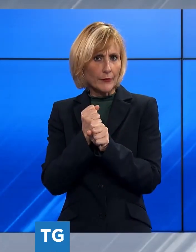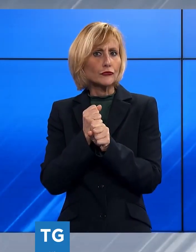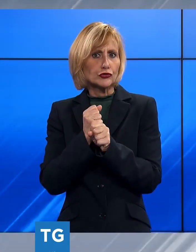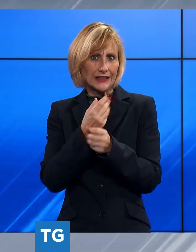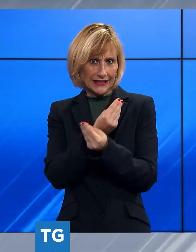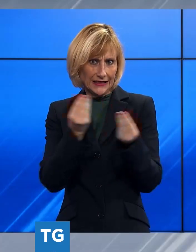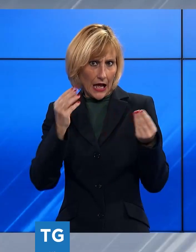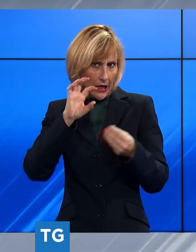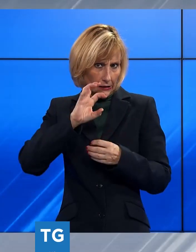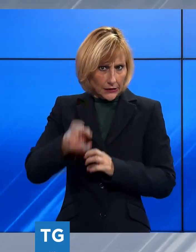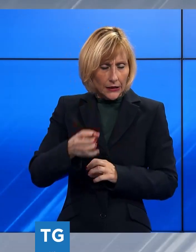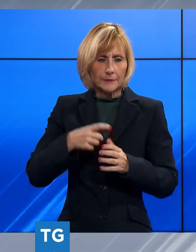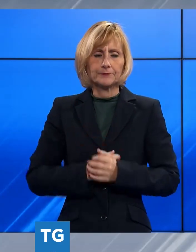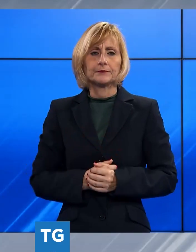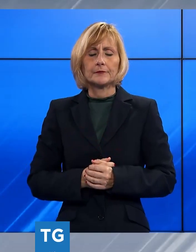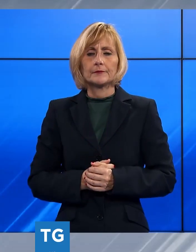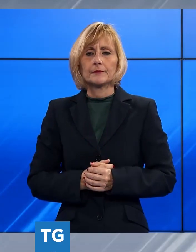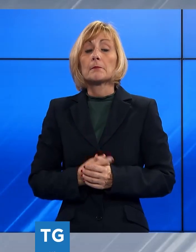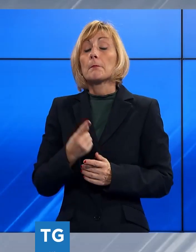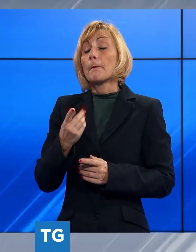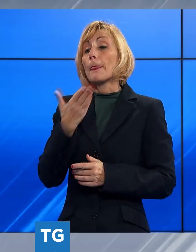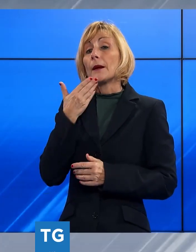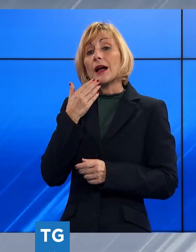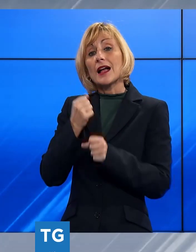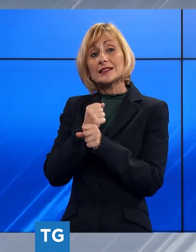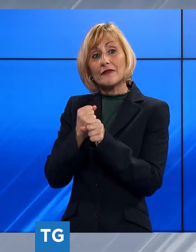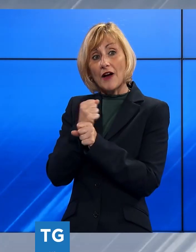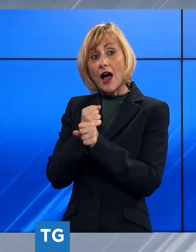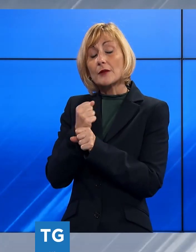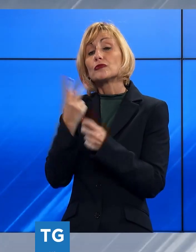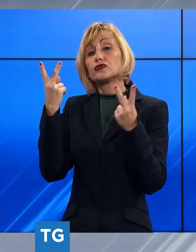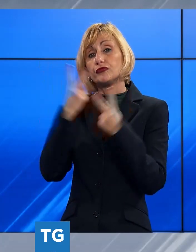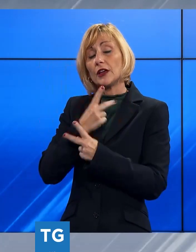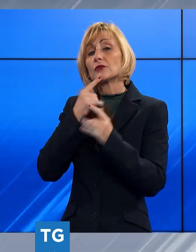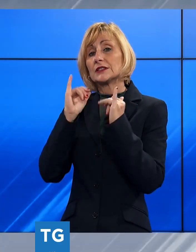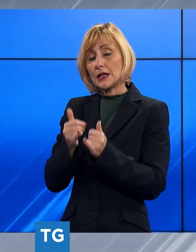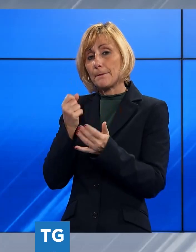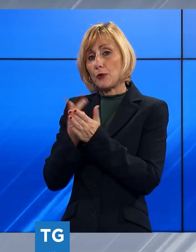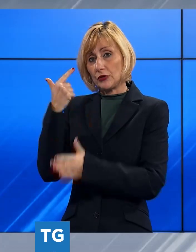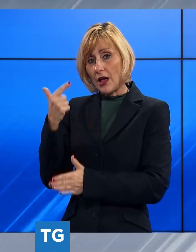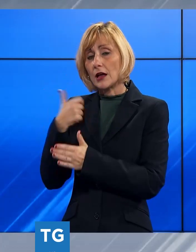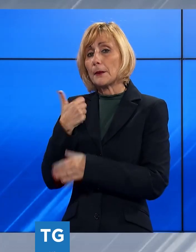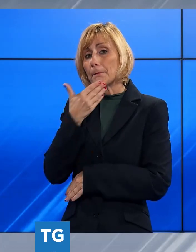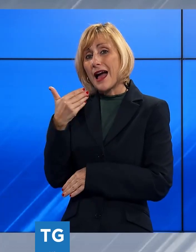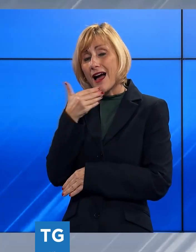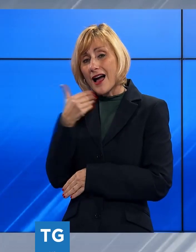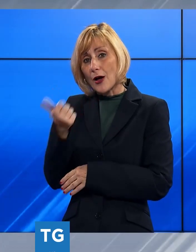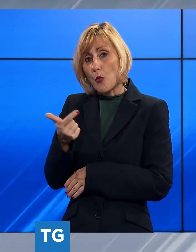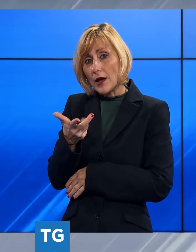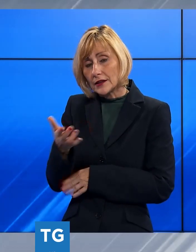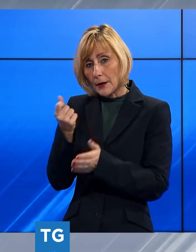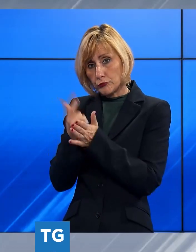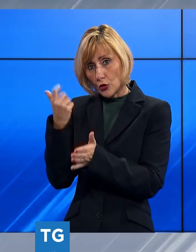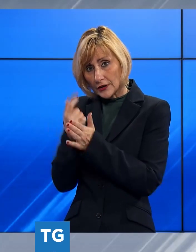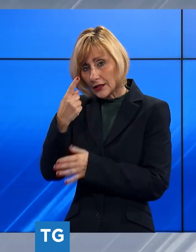Sicuramente sì la mancanza di farmaci è importante mancano quantità importanti mancano tipologie di